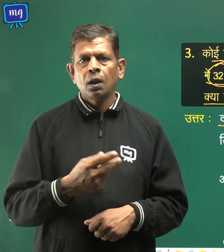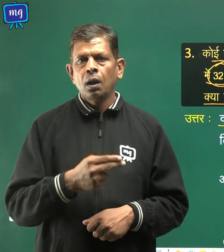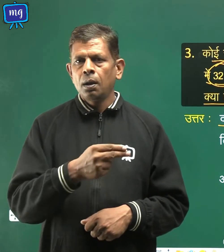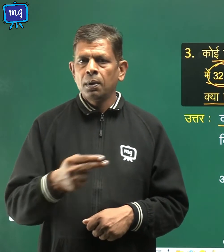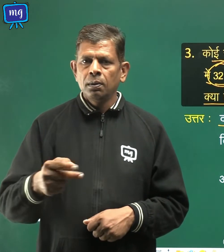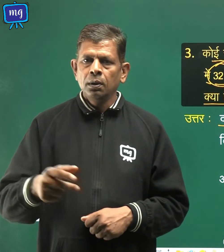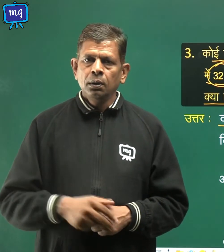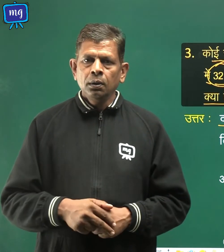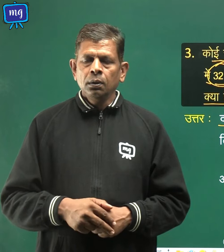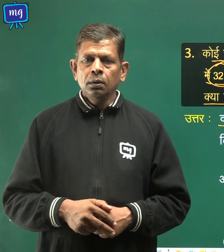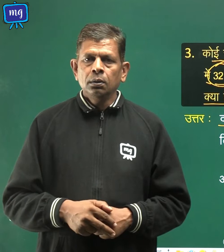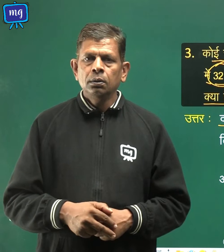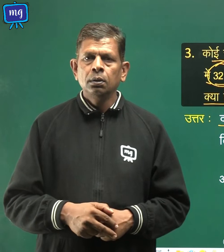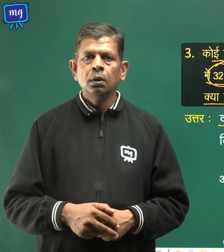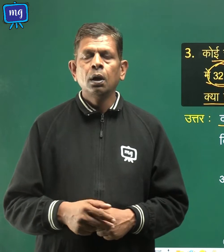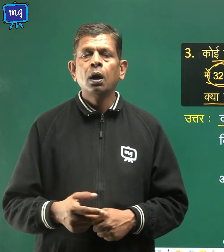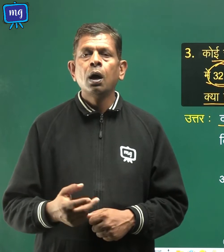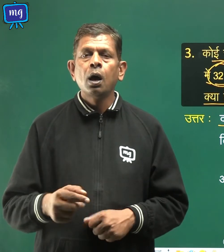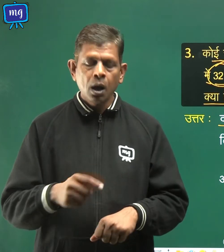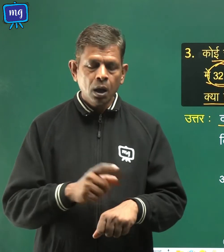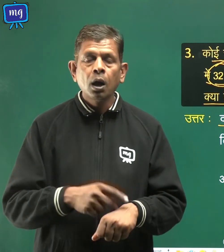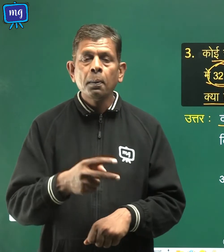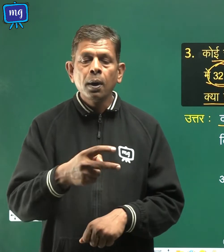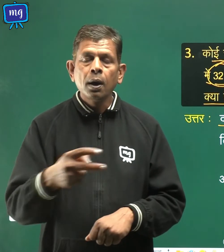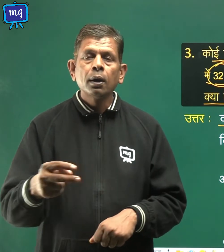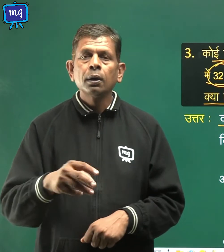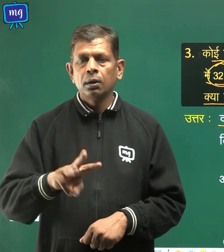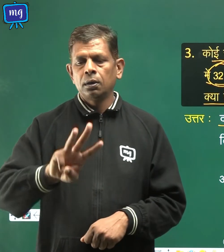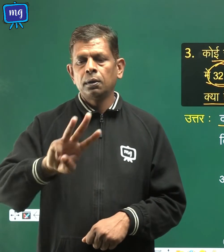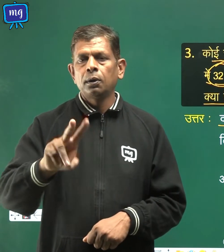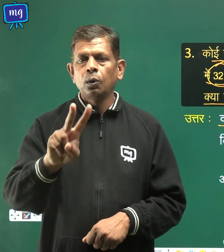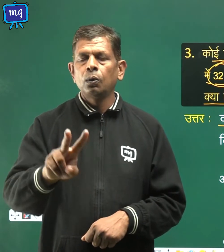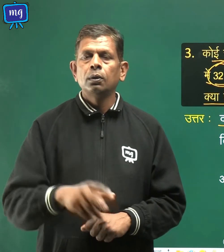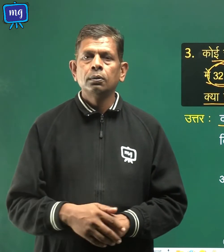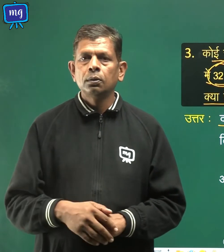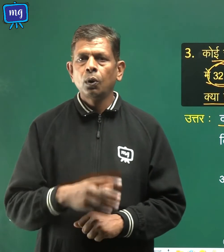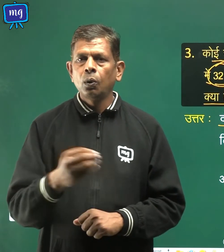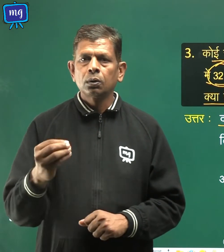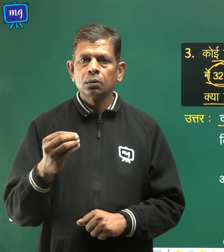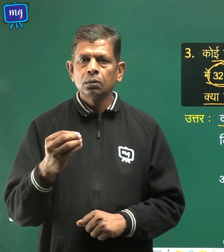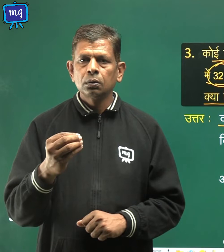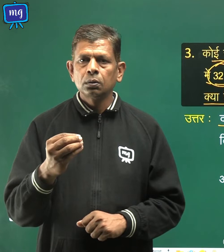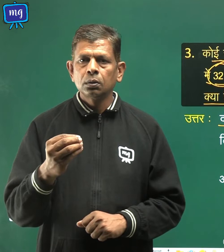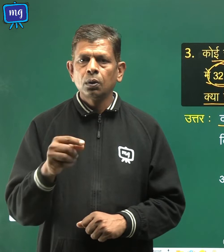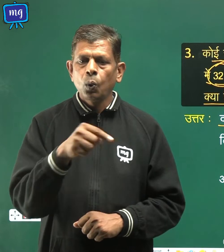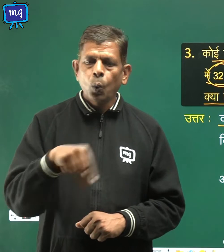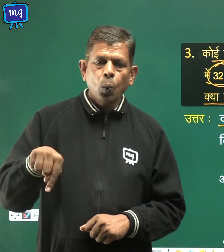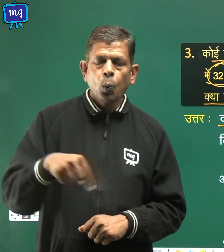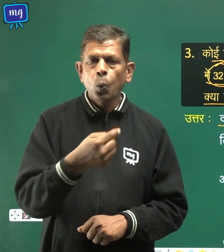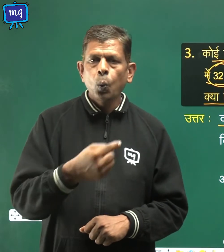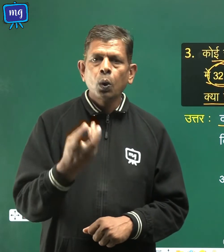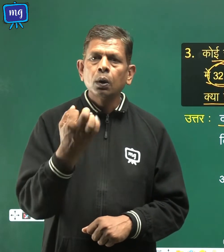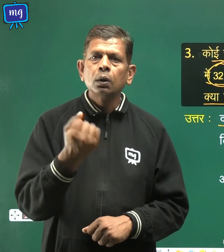बराबर लिया गया समय 32 है और